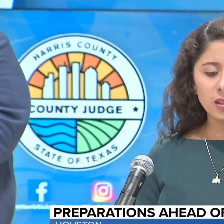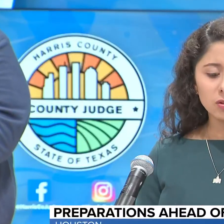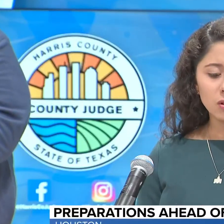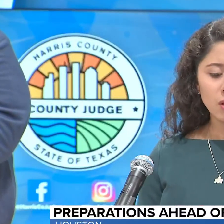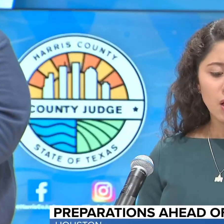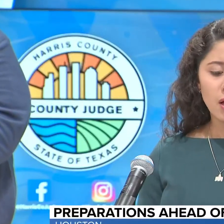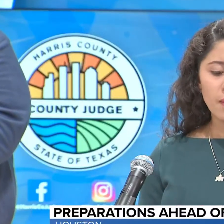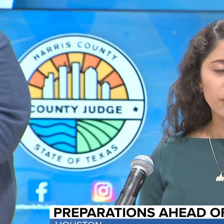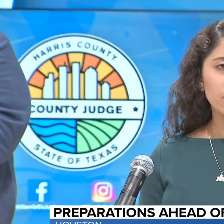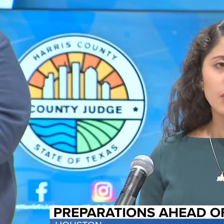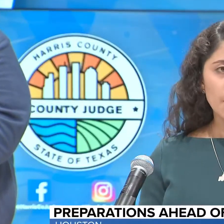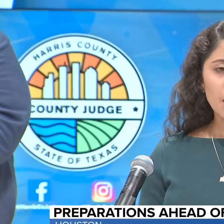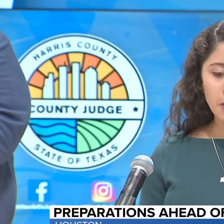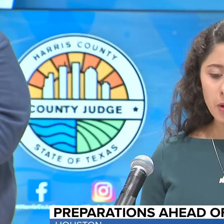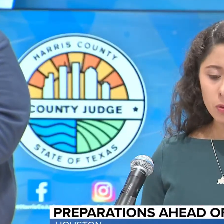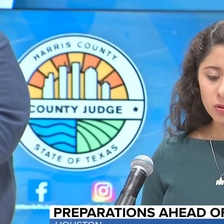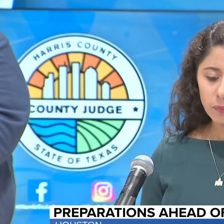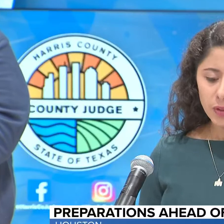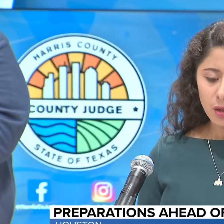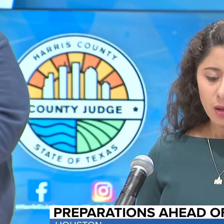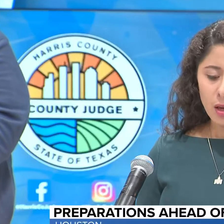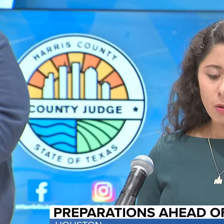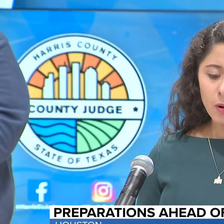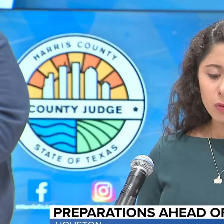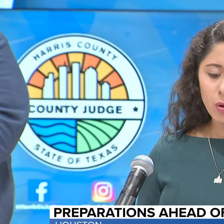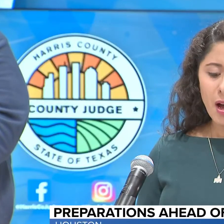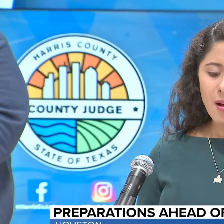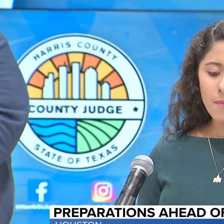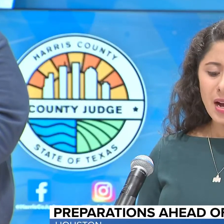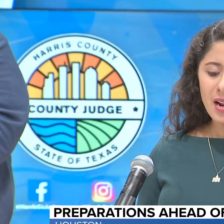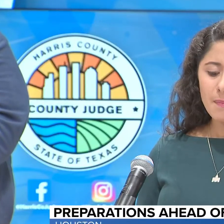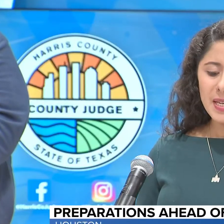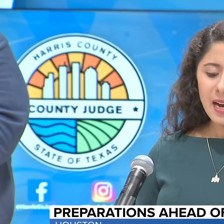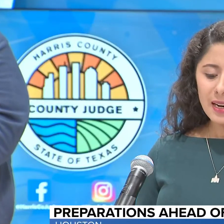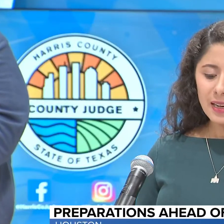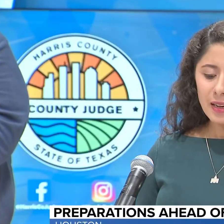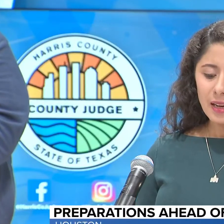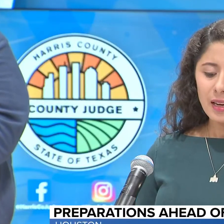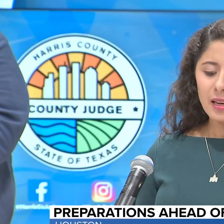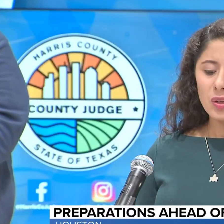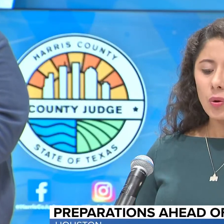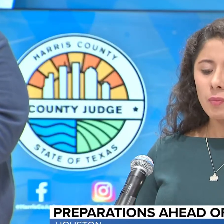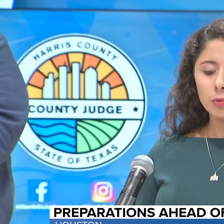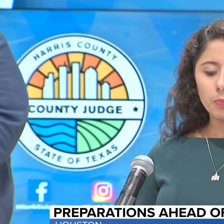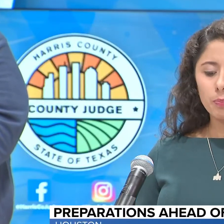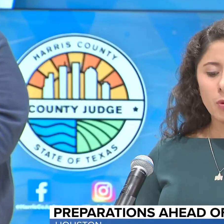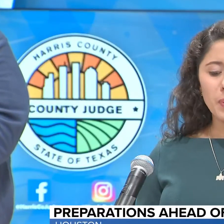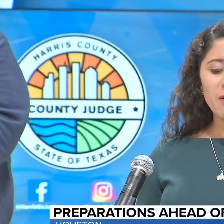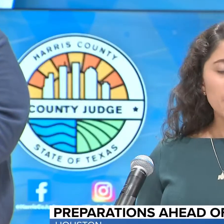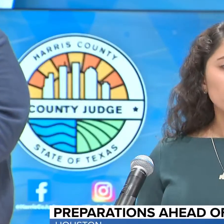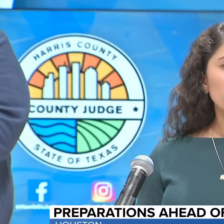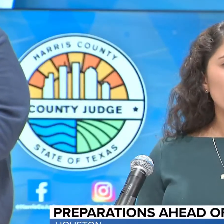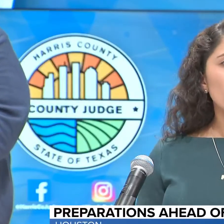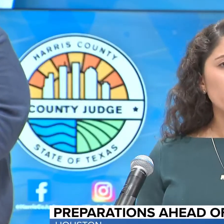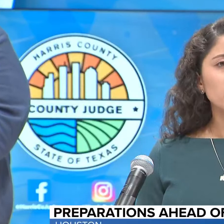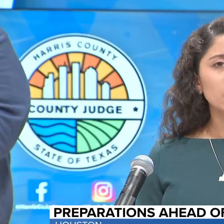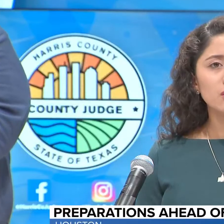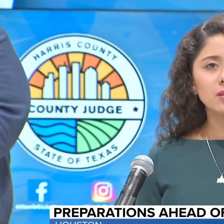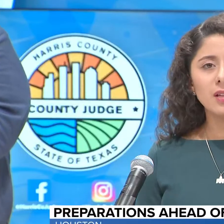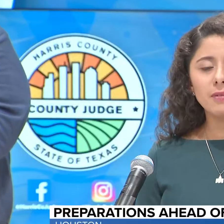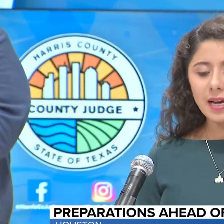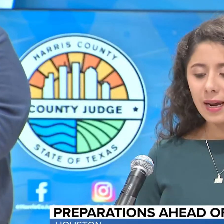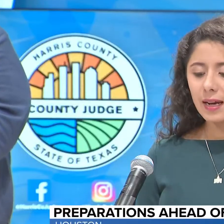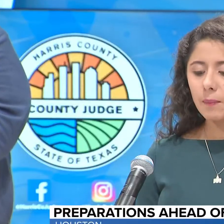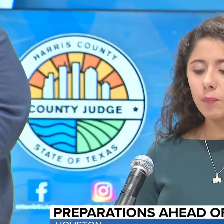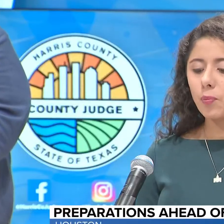esa intoxicación, llame al 911. En cuanto al viaje, no prevemos